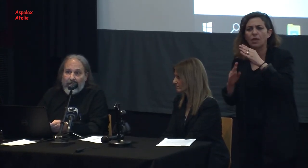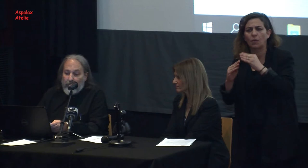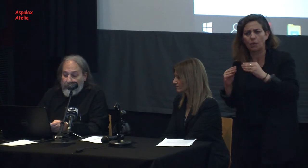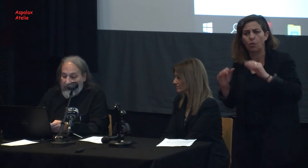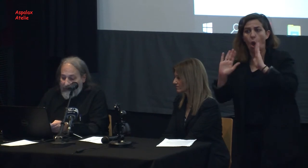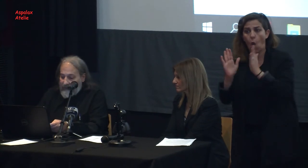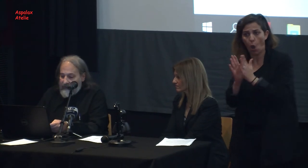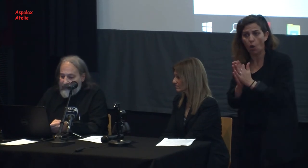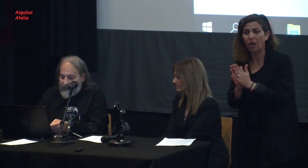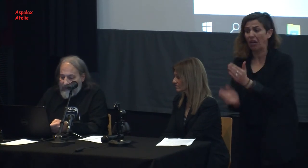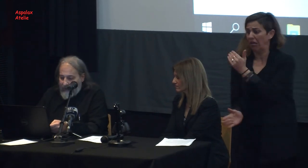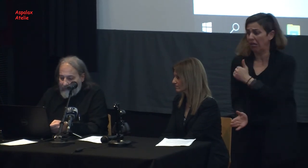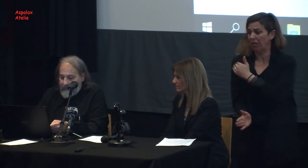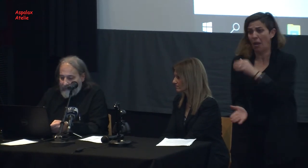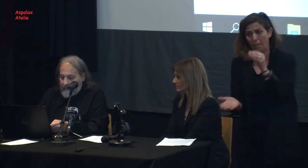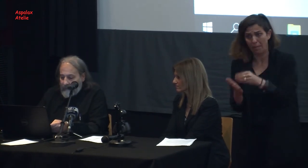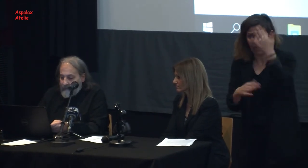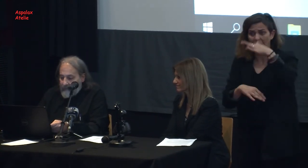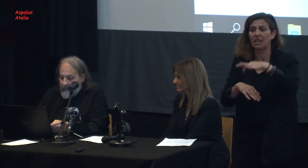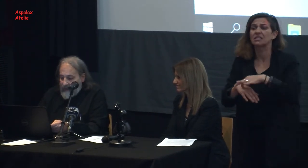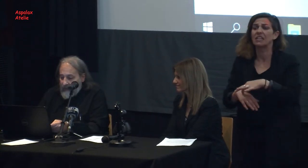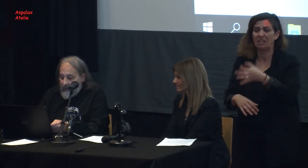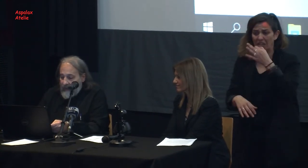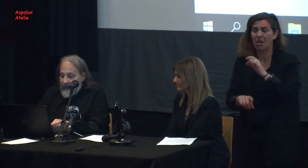κάνω να το αποδίδεται στην ασθένειά μου.